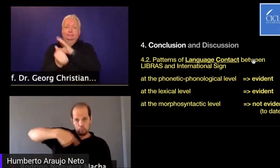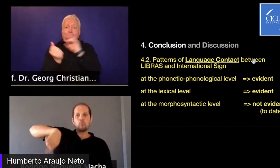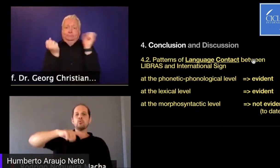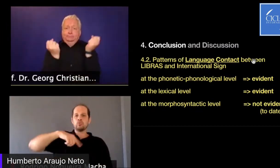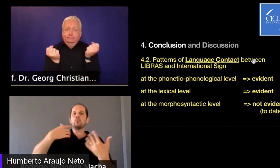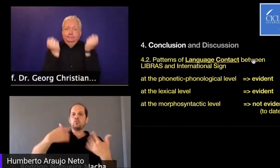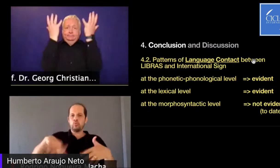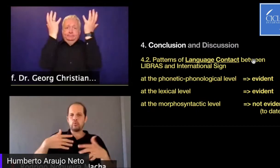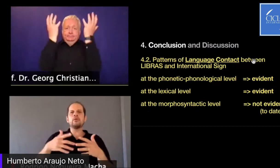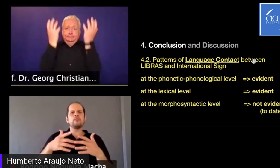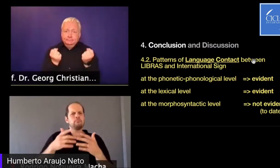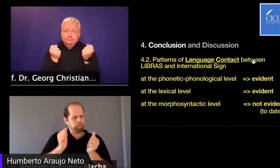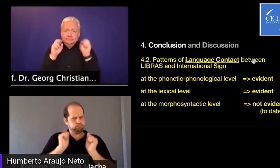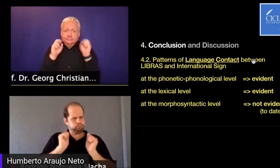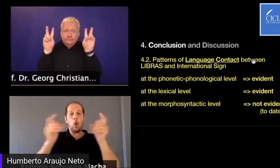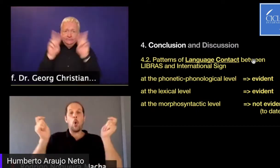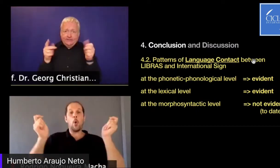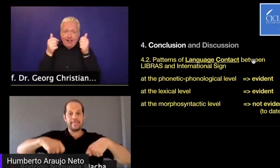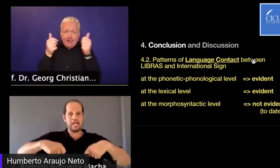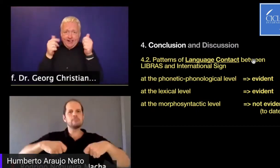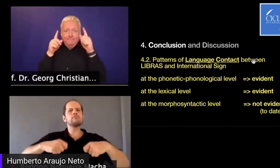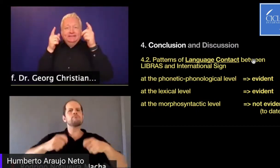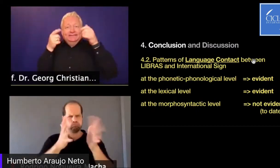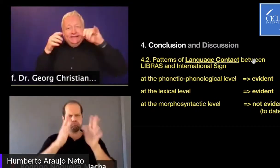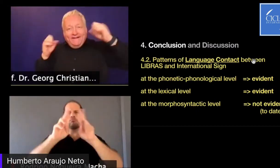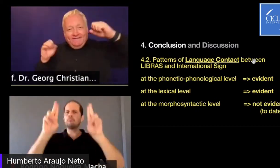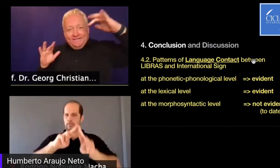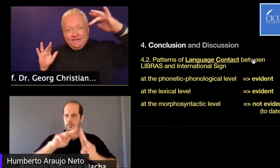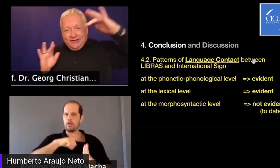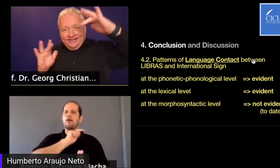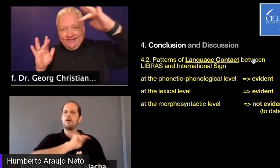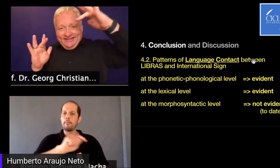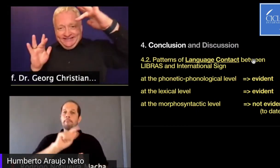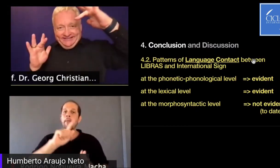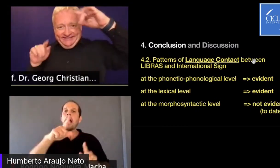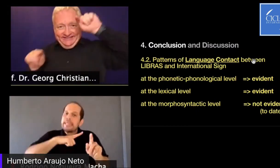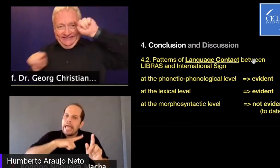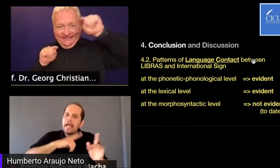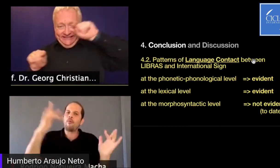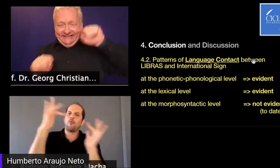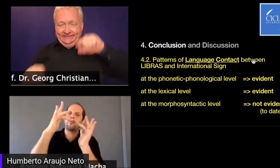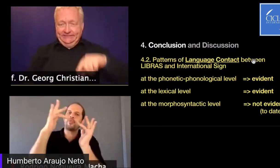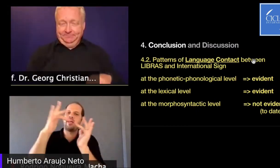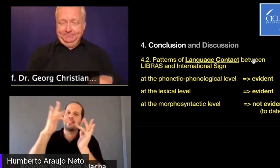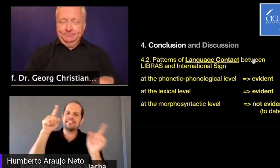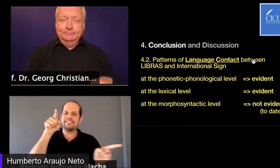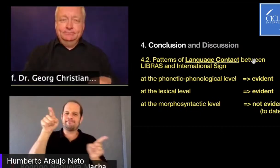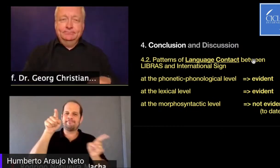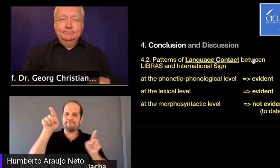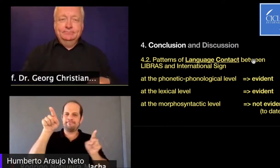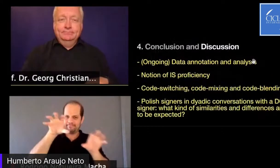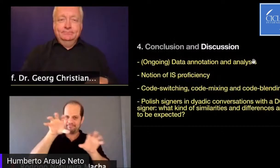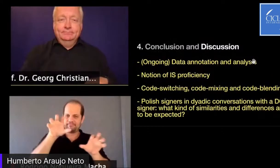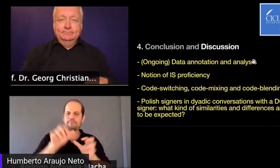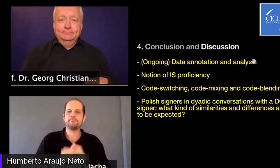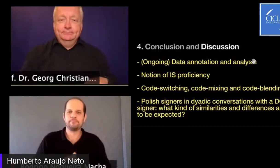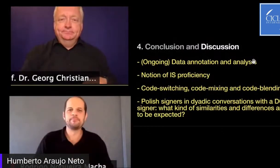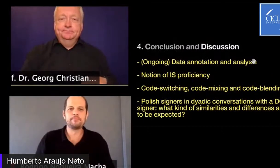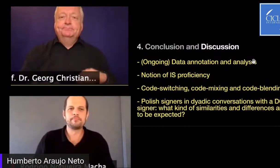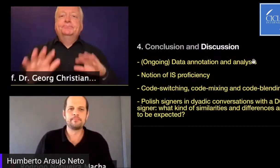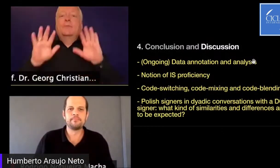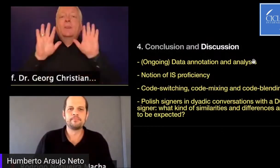pudesse evidenciar essa autonomia dos sistemas nesses dois níveis, que foram os níveis analisados,